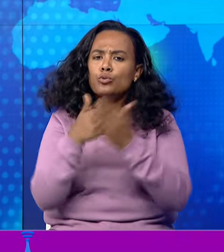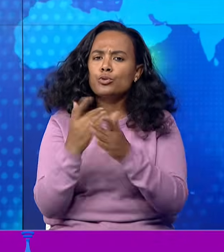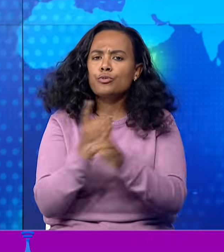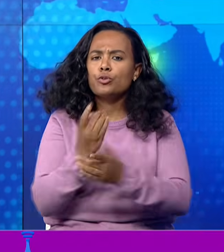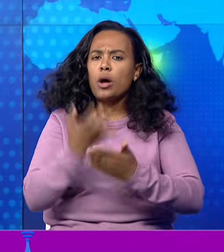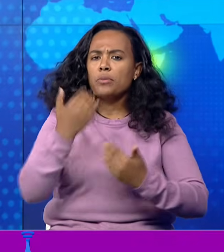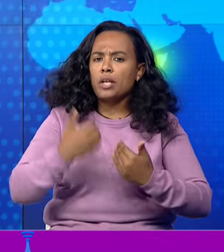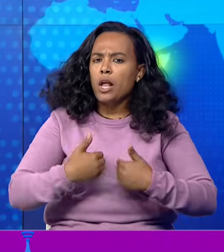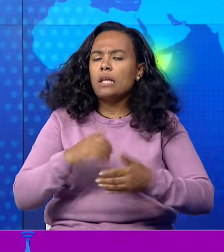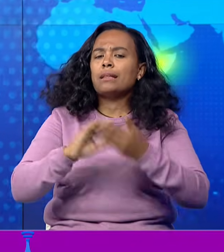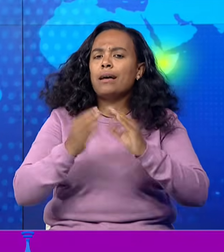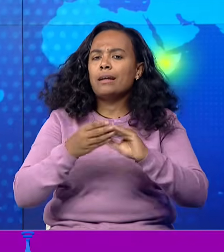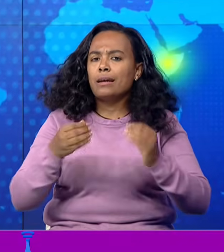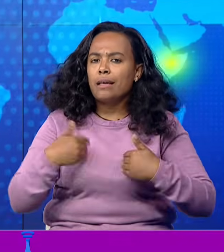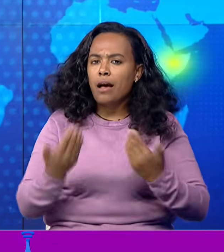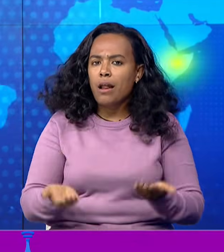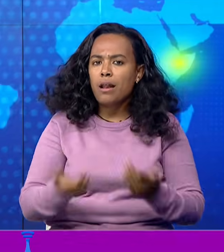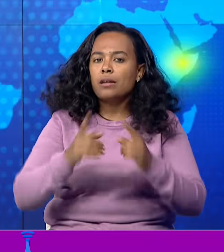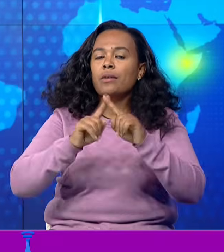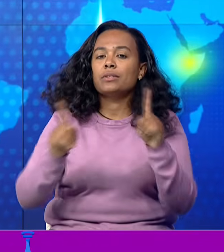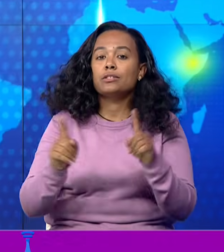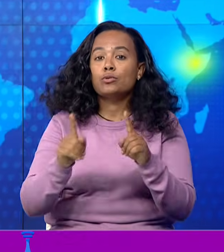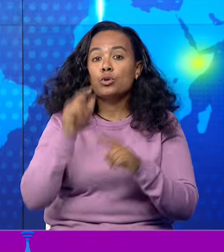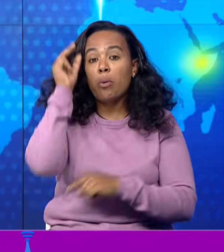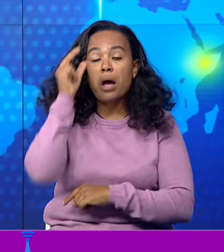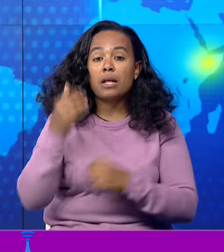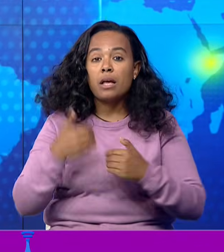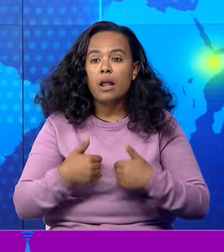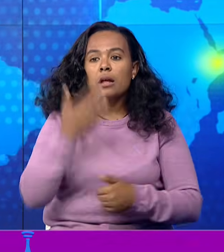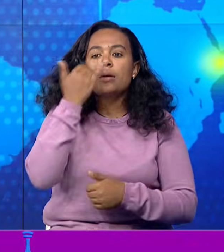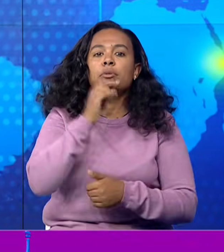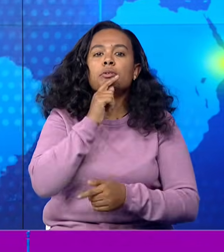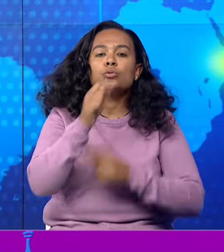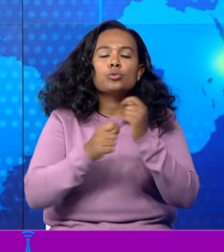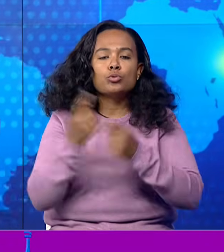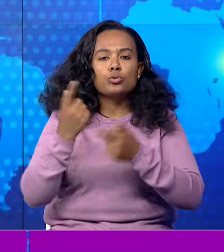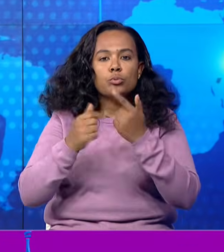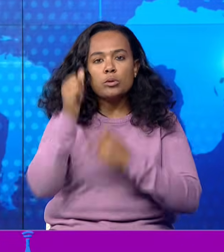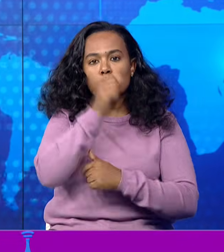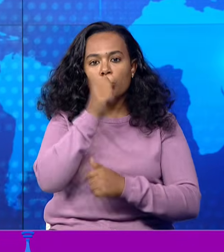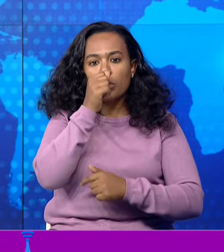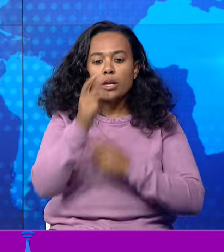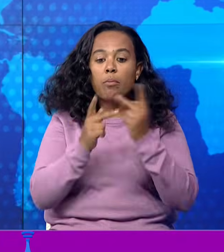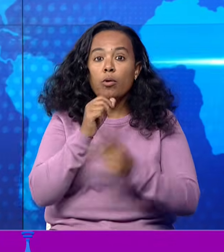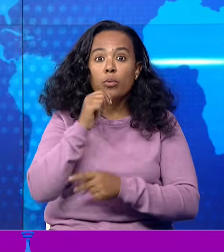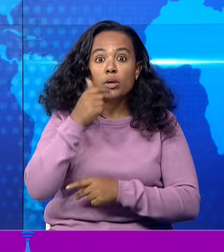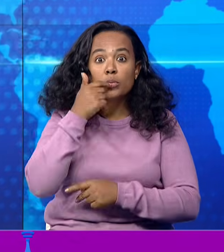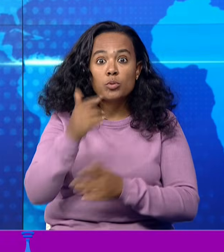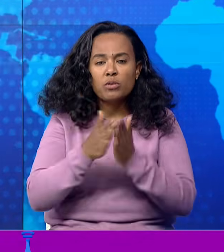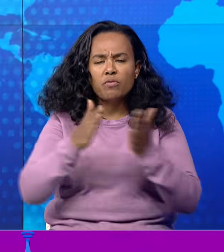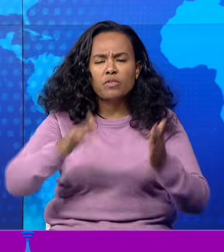እያለ ታሪክ እያለ ዳይቨርስ የሆነ ባህል እያለ ለምንድነው ቱሪስቶች መጥተው ኢትዮጵያን የማይጎበኙት የሚል ሰፊ ጥያቄ ይነሳል።